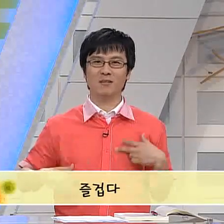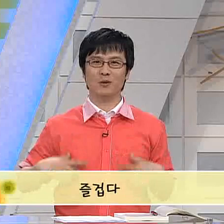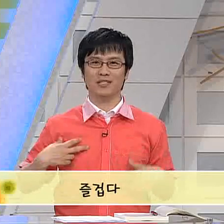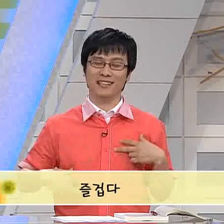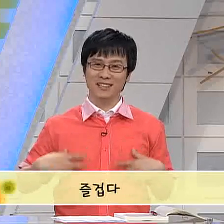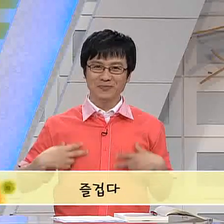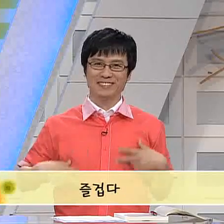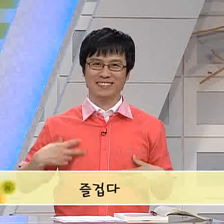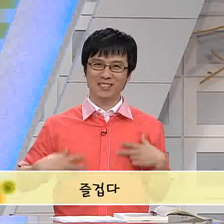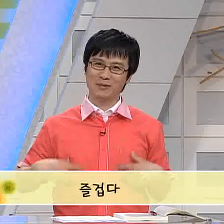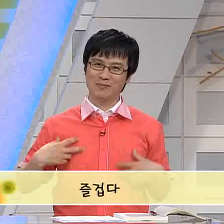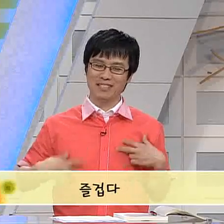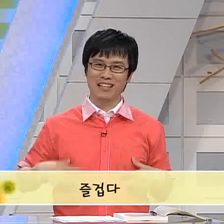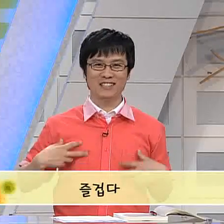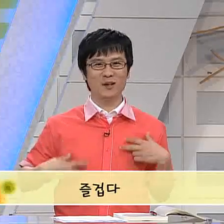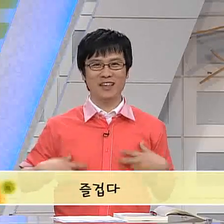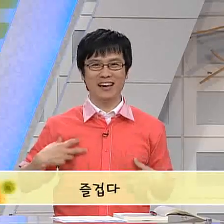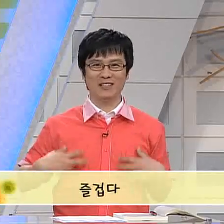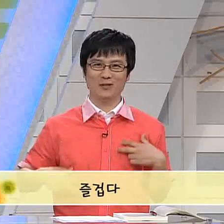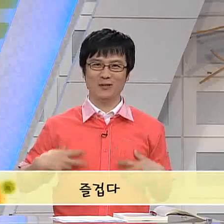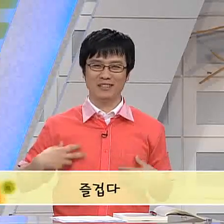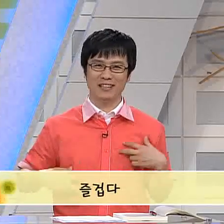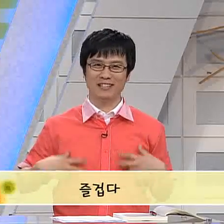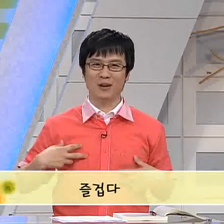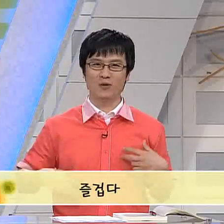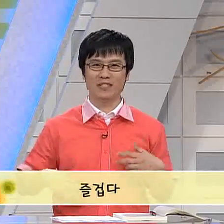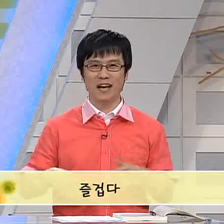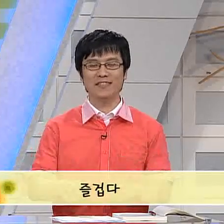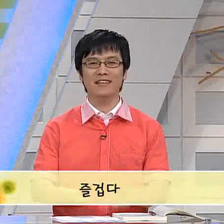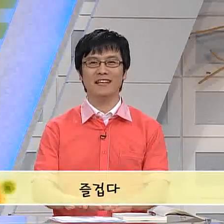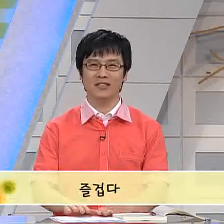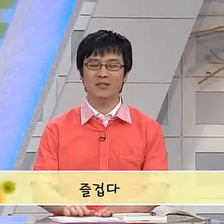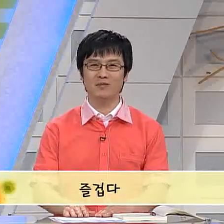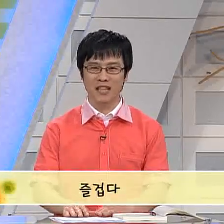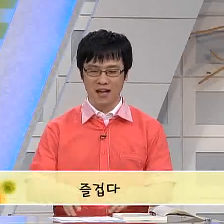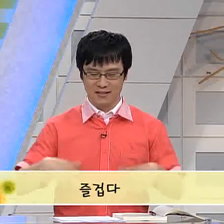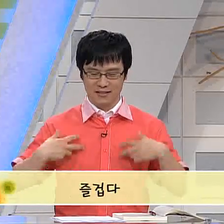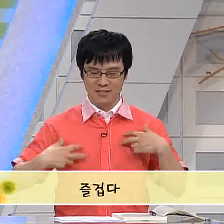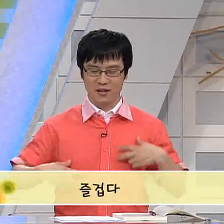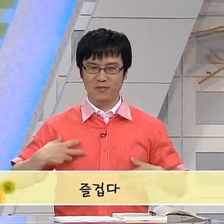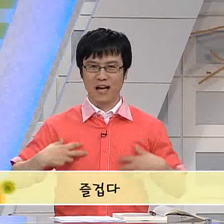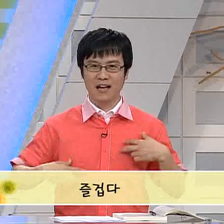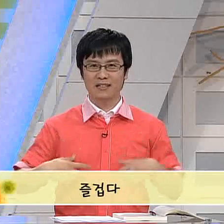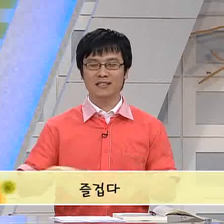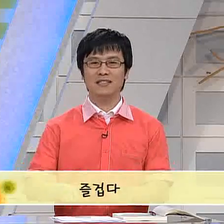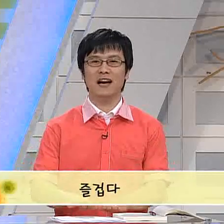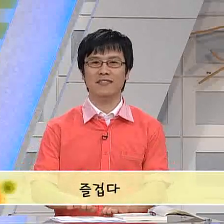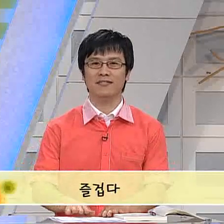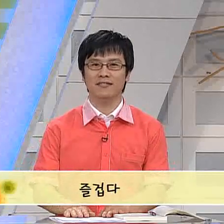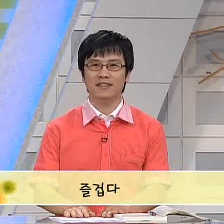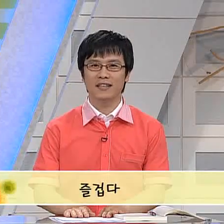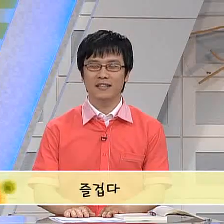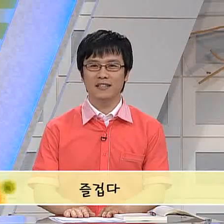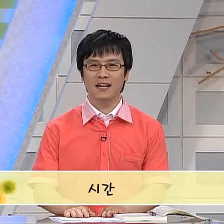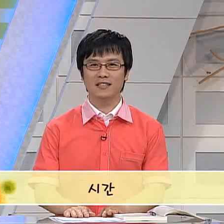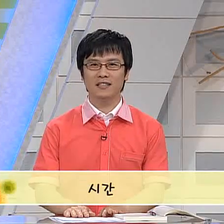미소짓기. 즐겁습니다. 즐겁다라는 수화입니다. 즐거운 시간 가졌습니다. 즐겁다 시간. 시간이라는